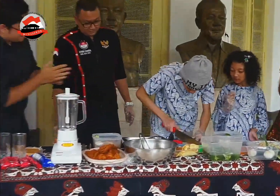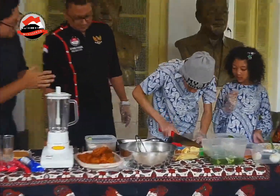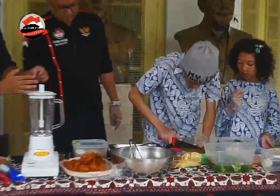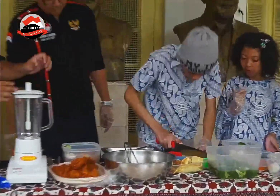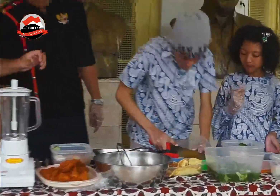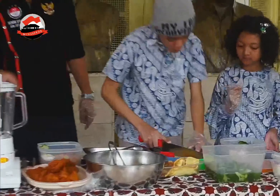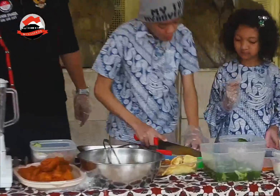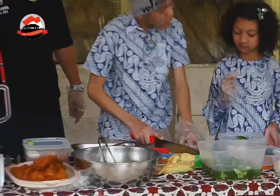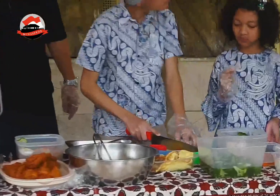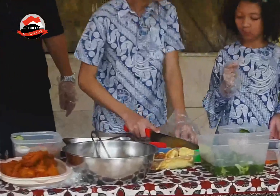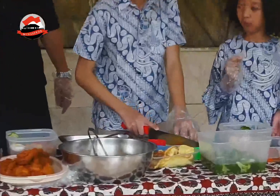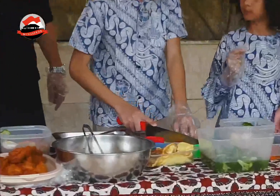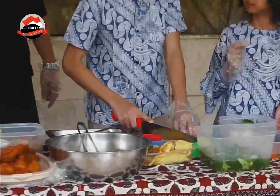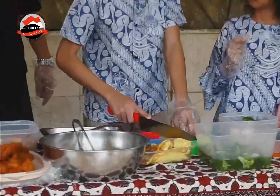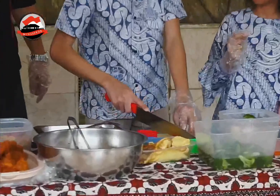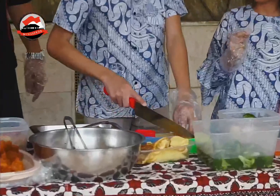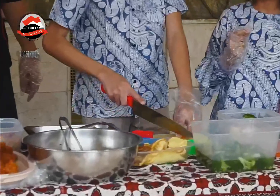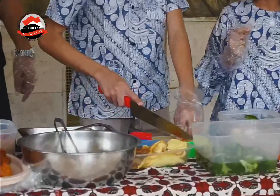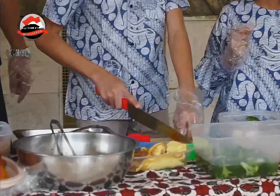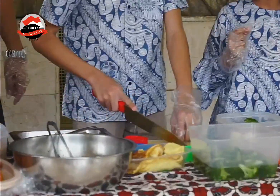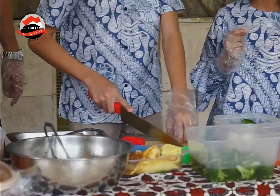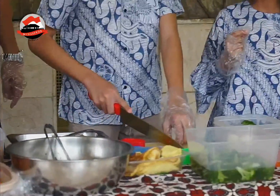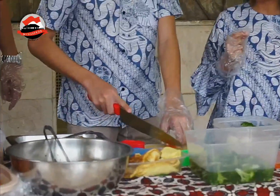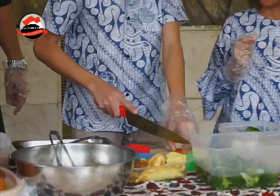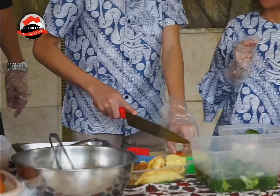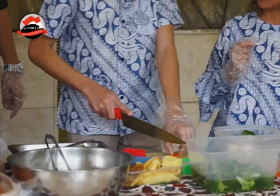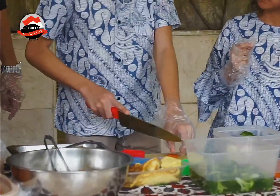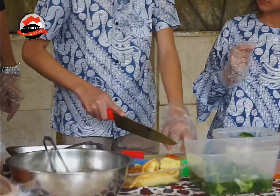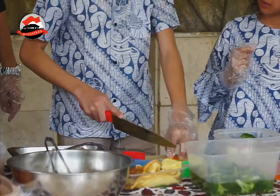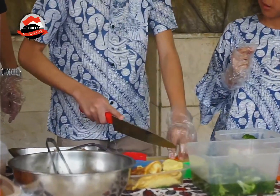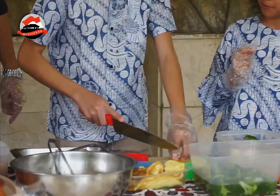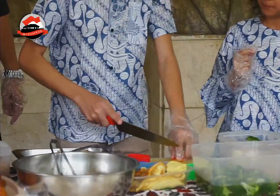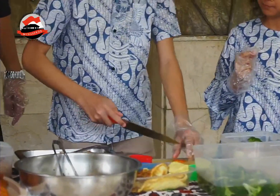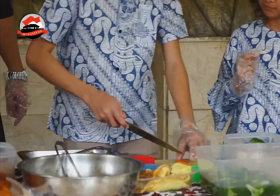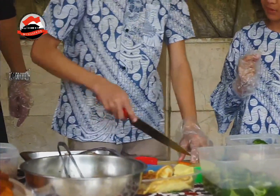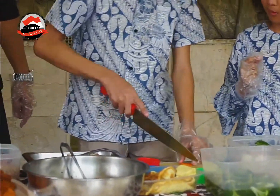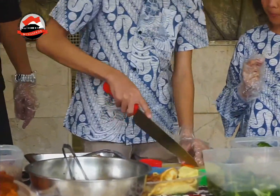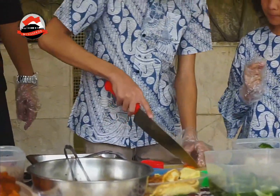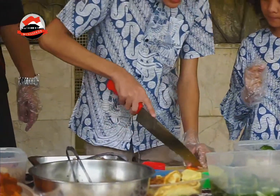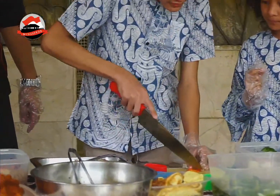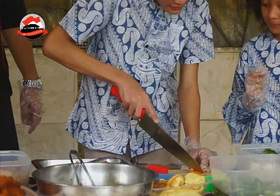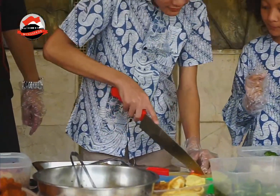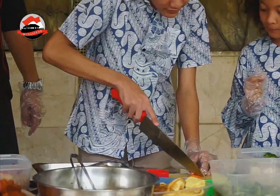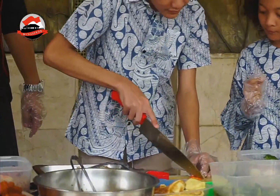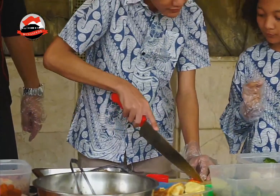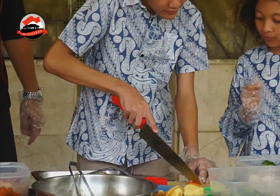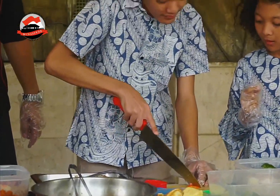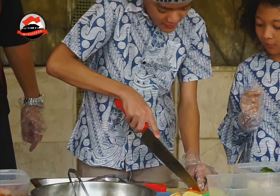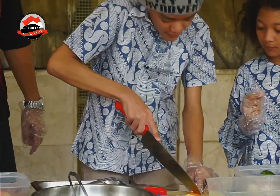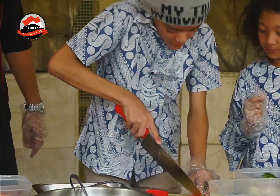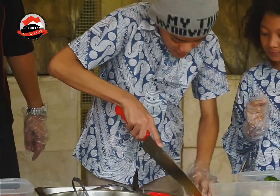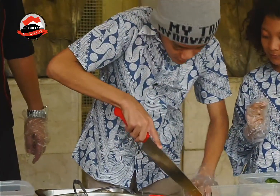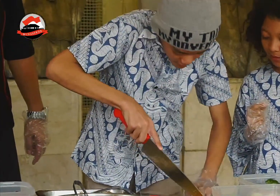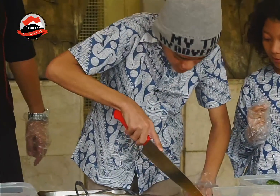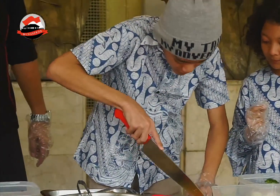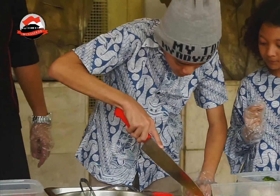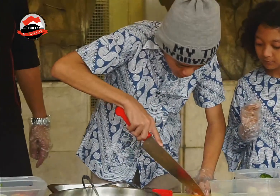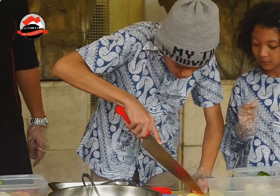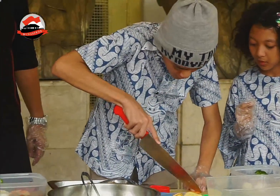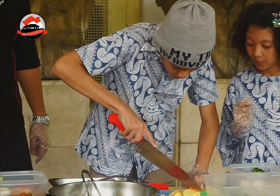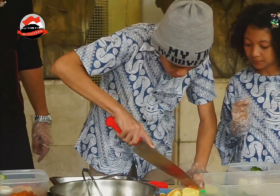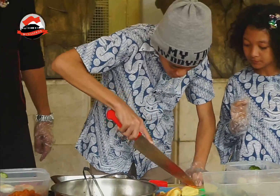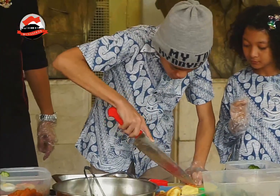masak ya? Sering bantu masak? Sering sama mama? Iya, kan. Sering.